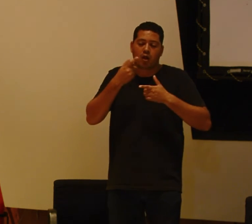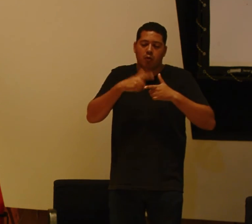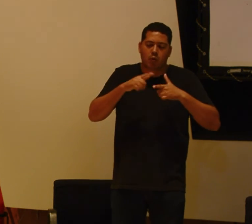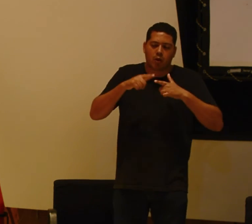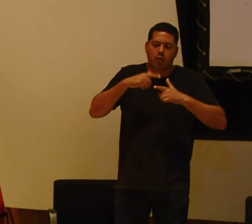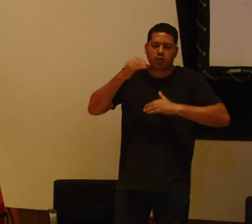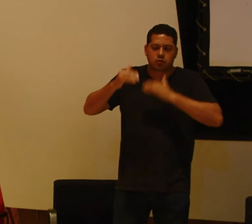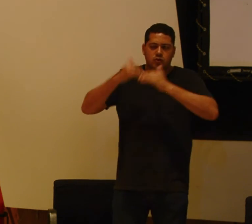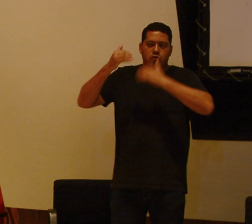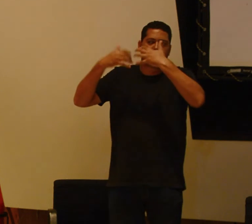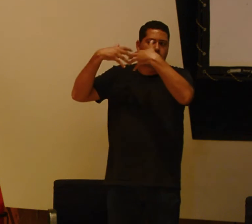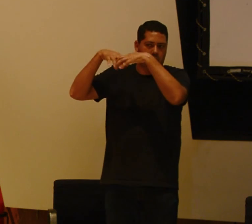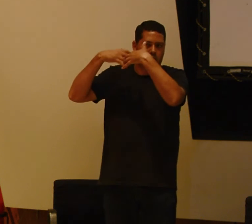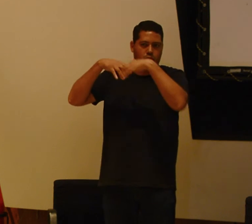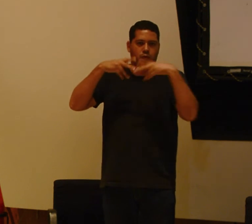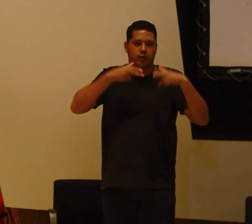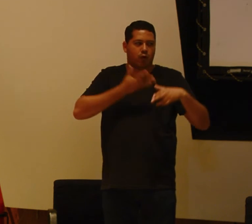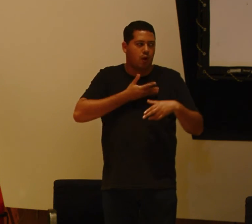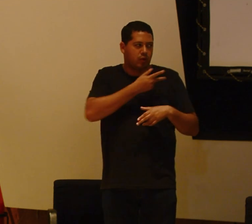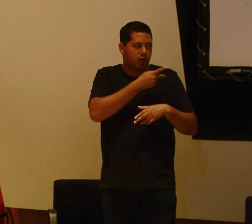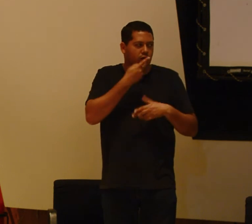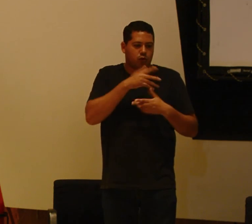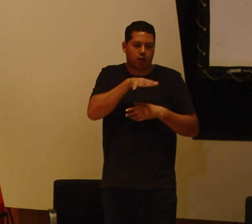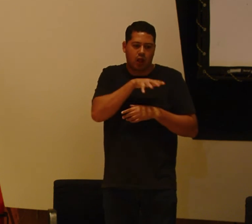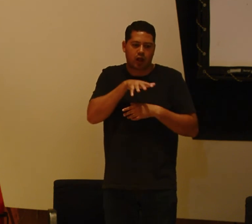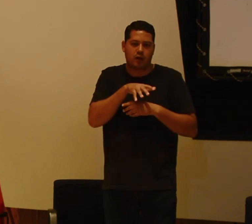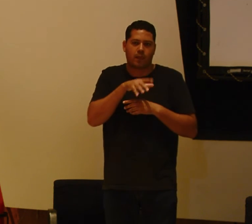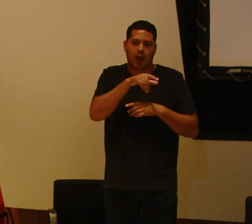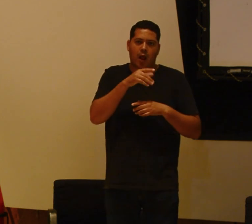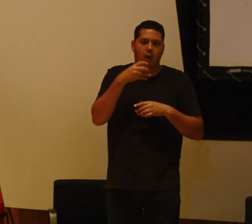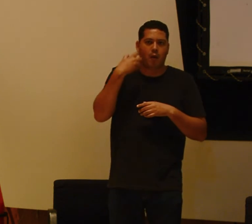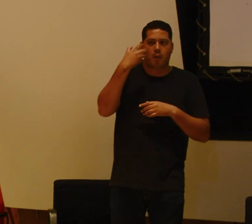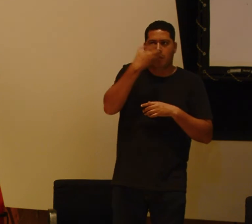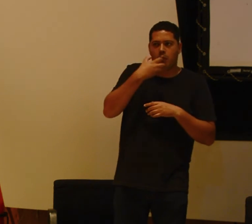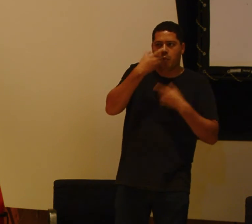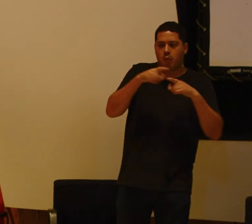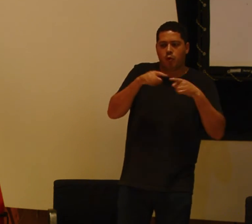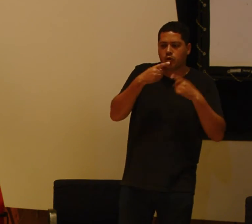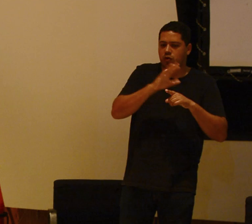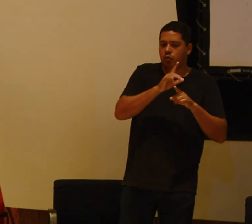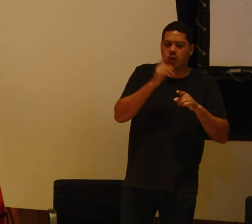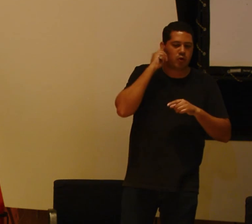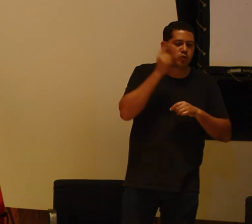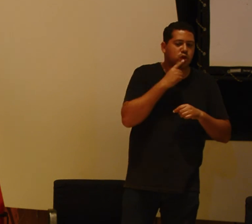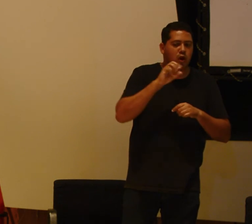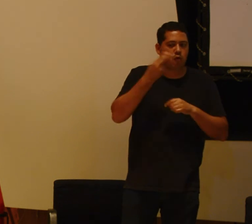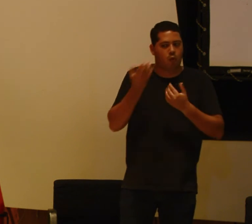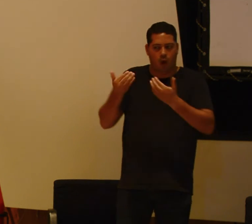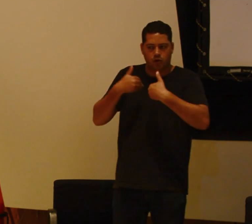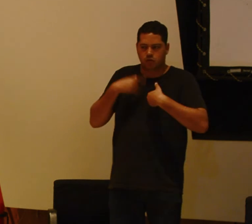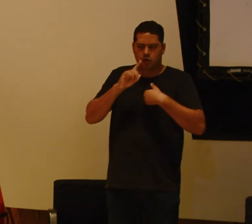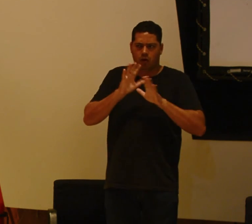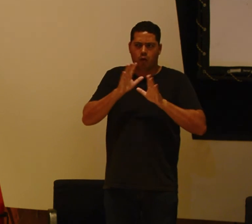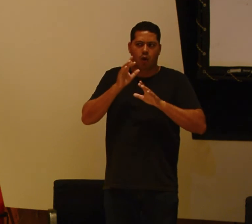como a colega também falou da área dela, a música não serve para surdez, não serve para autismo, serve para todos. Então,